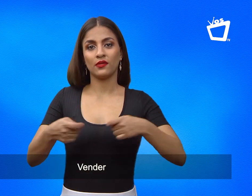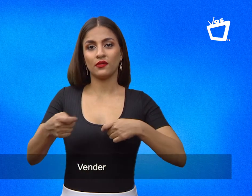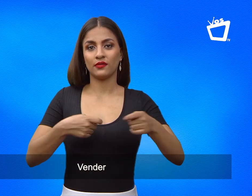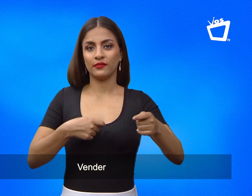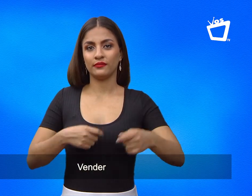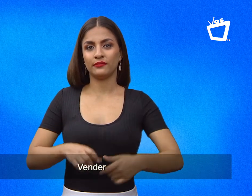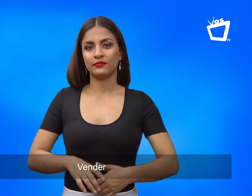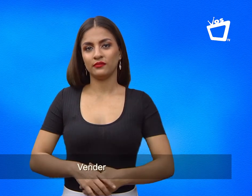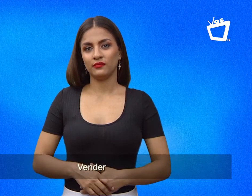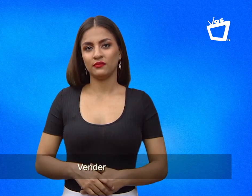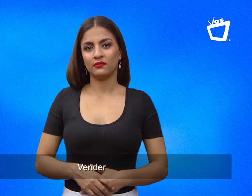Vender.